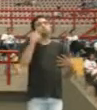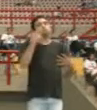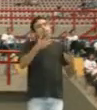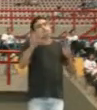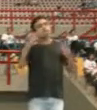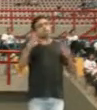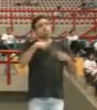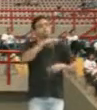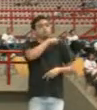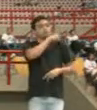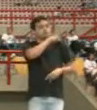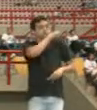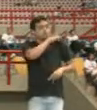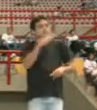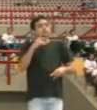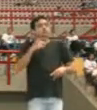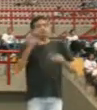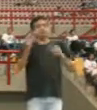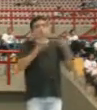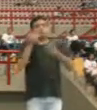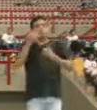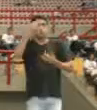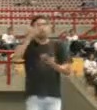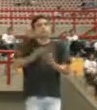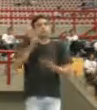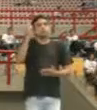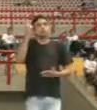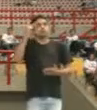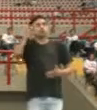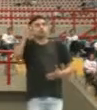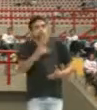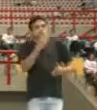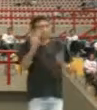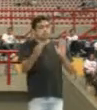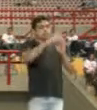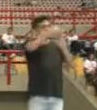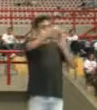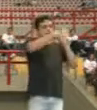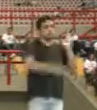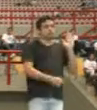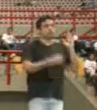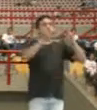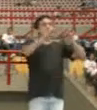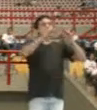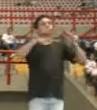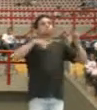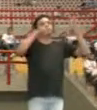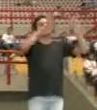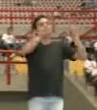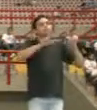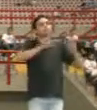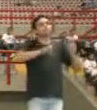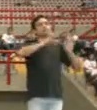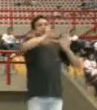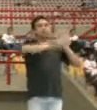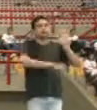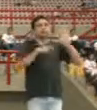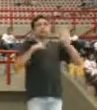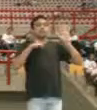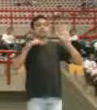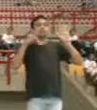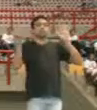o ensino médio com essa habilidade. Eu aprendi história e estou usando na redação. Há vários temas que têm uma